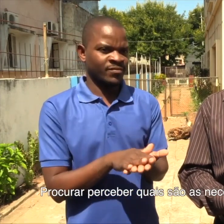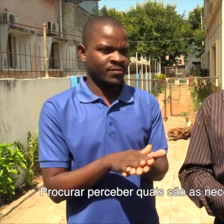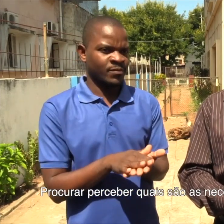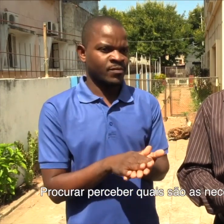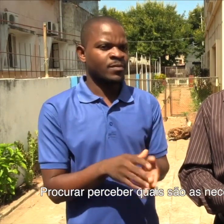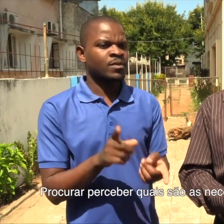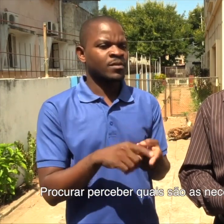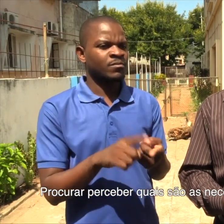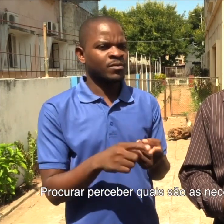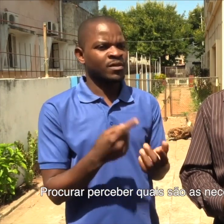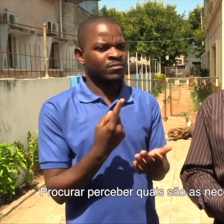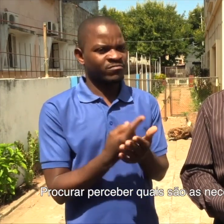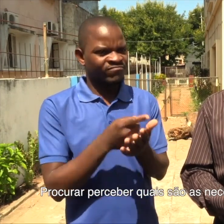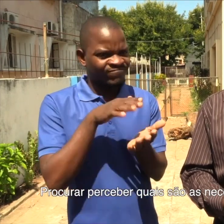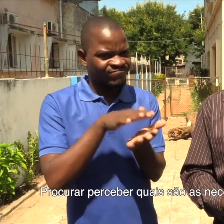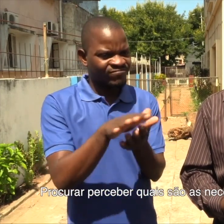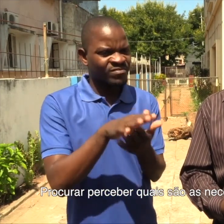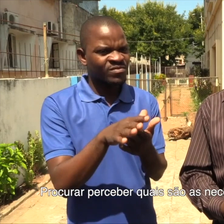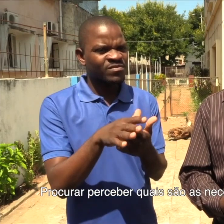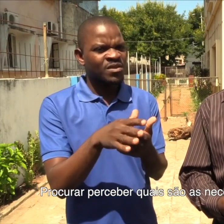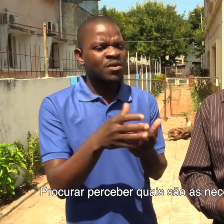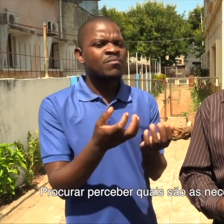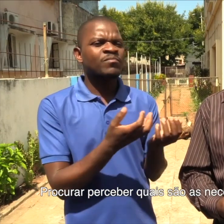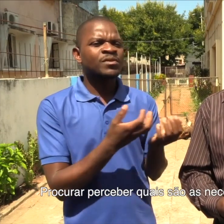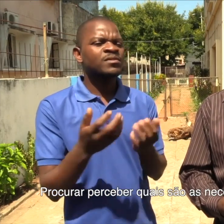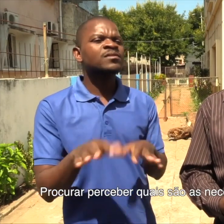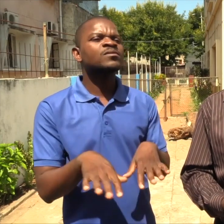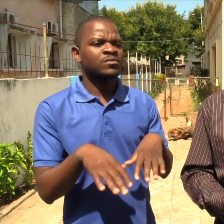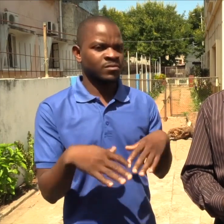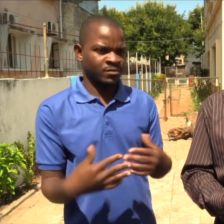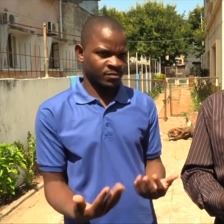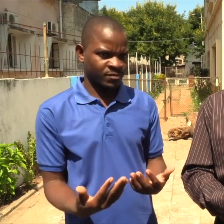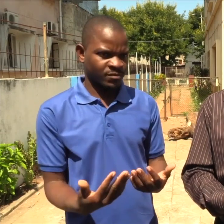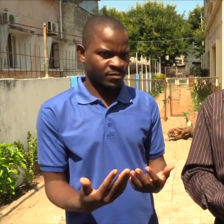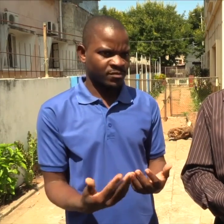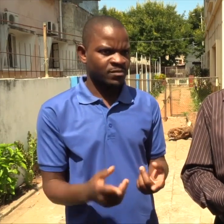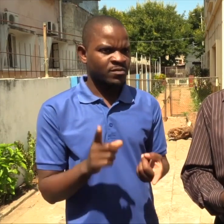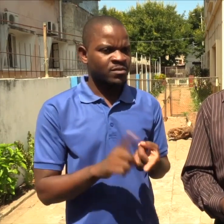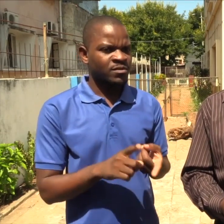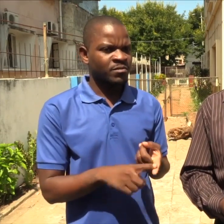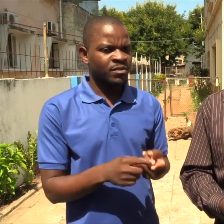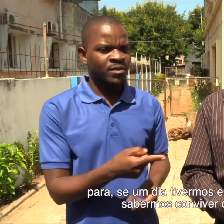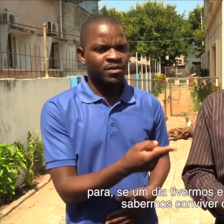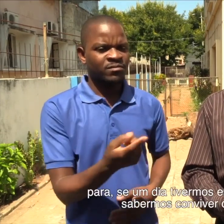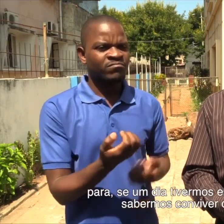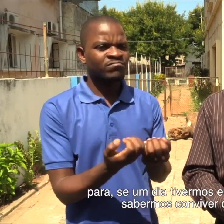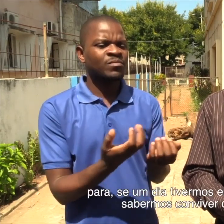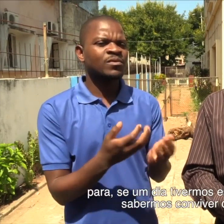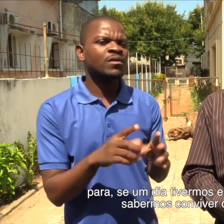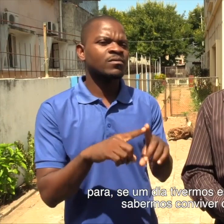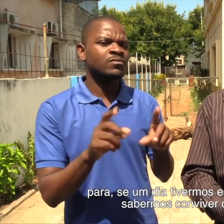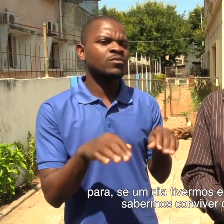poder perceber, afinal, quais são as necessidades de um surdo. Quanto são as necessidades de um mudo. Que é